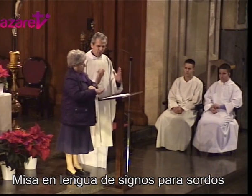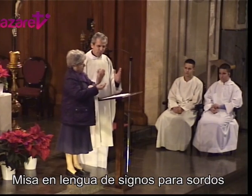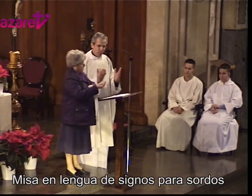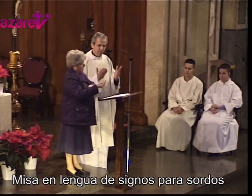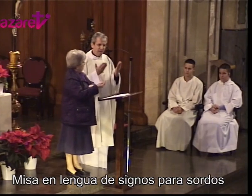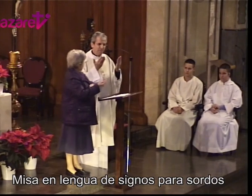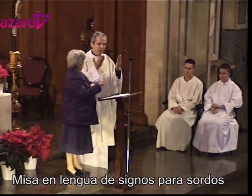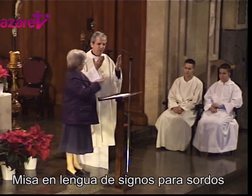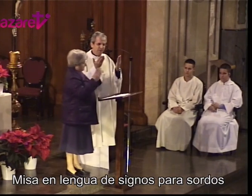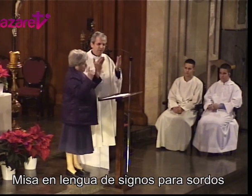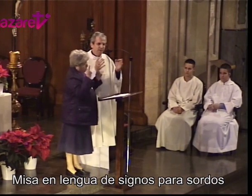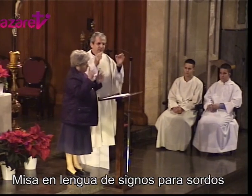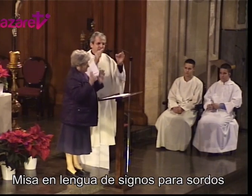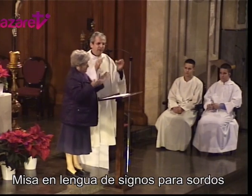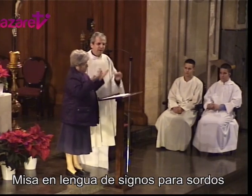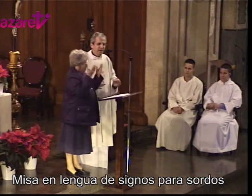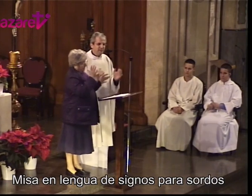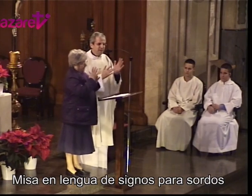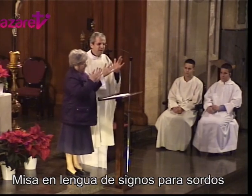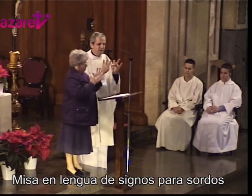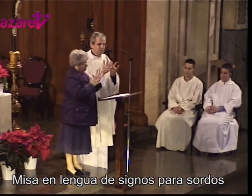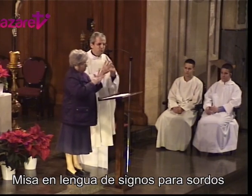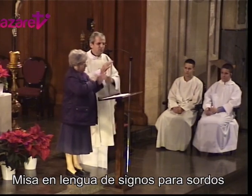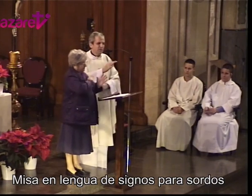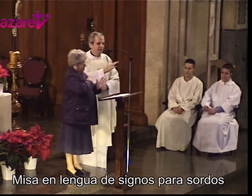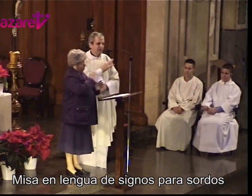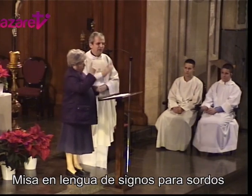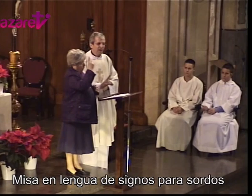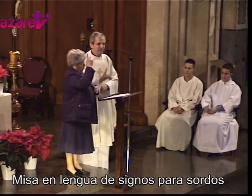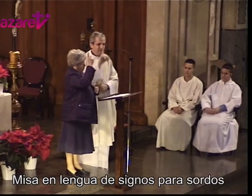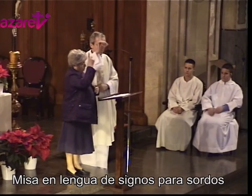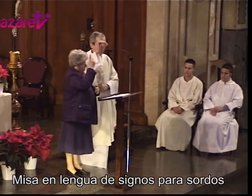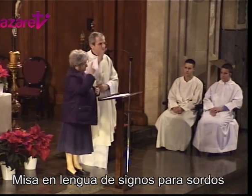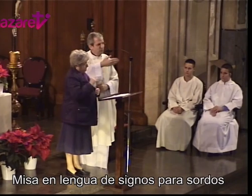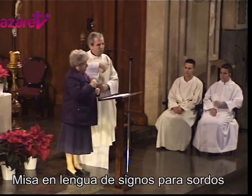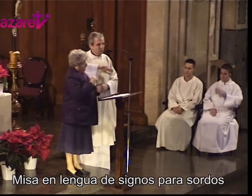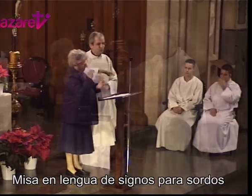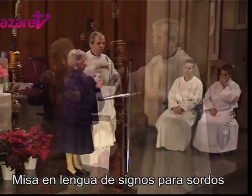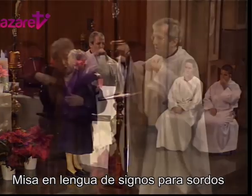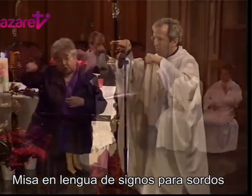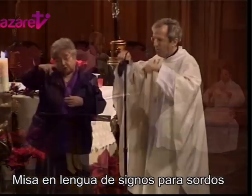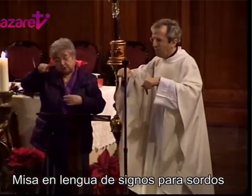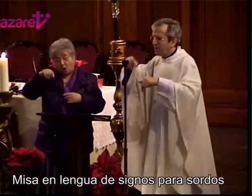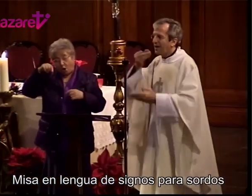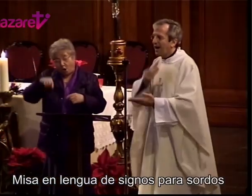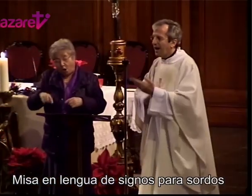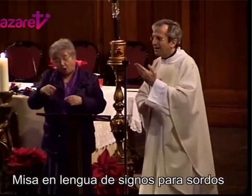un Salvador, es Jesús el Señor. Todos, hoy ha